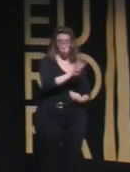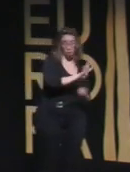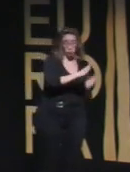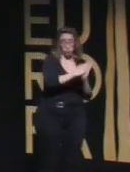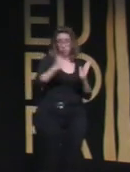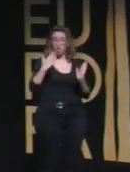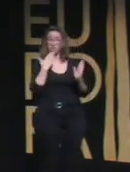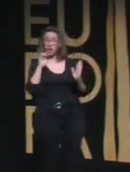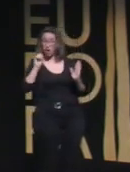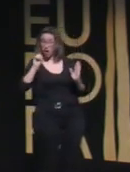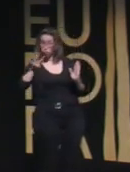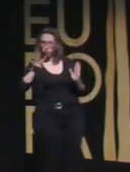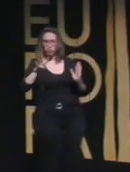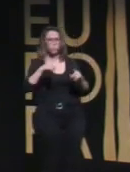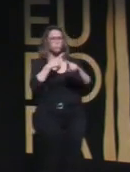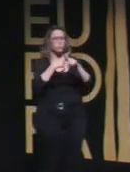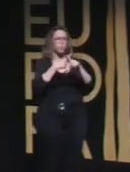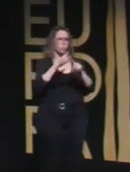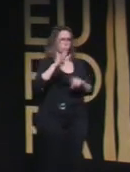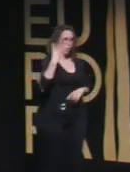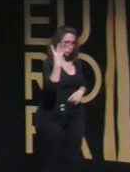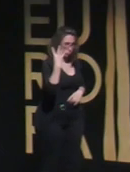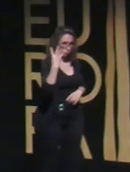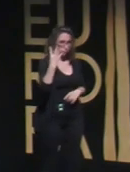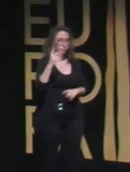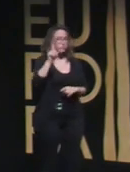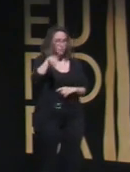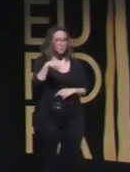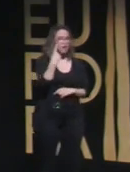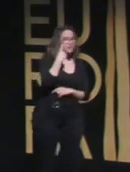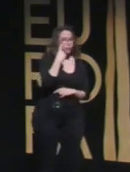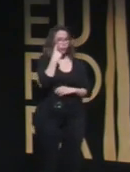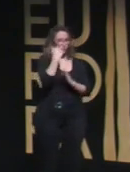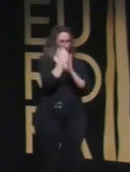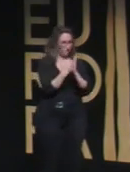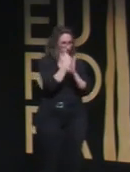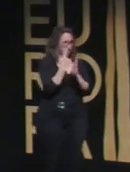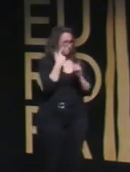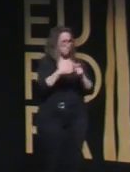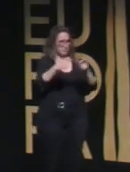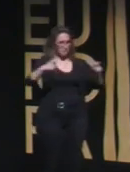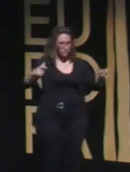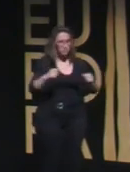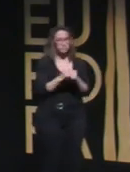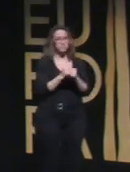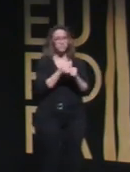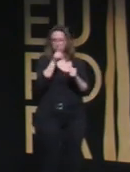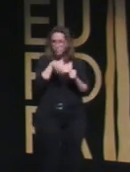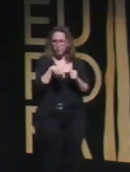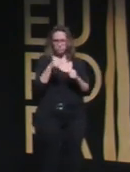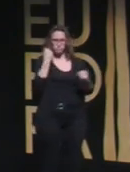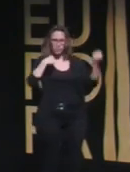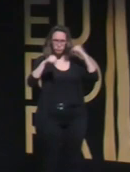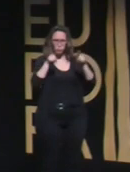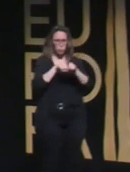han detectado, se detecta también más casos de déficit de atención, hay más casos de comportamientos destructivos y